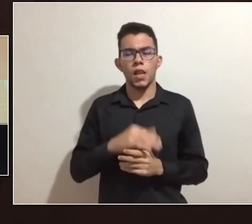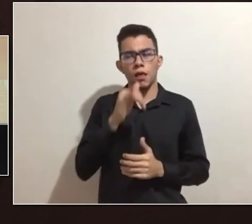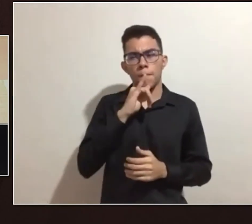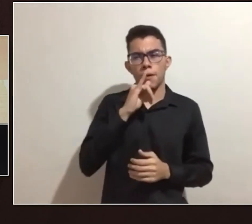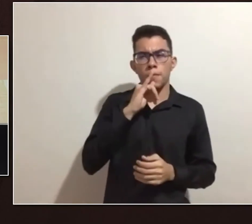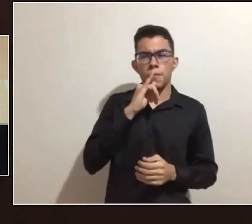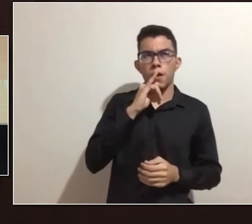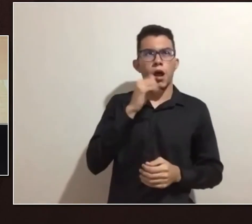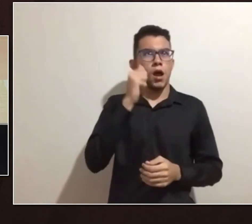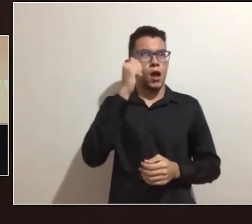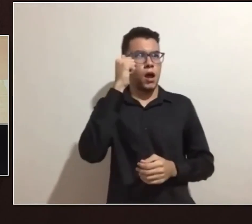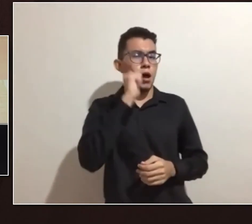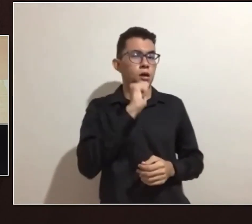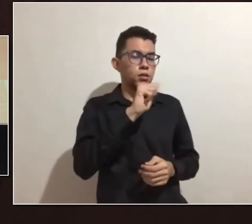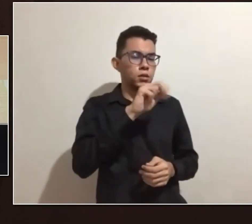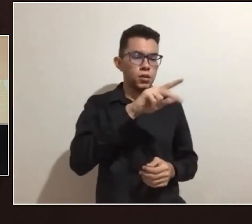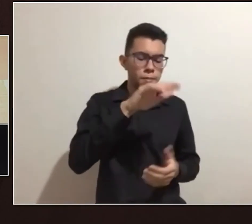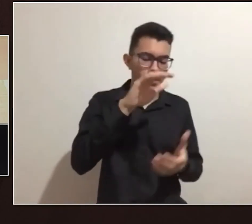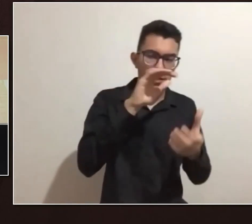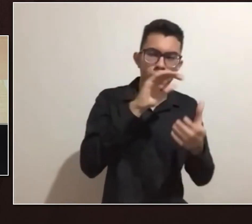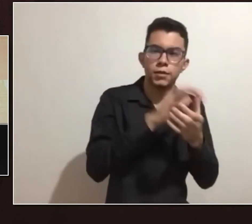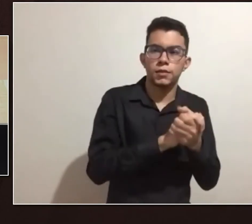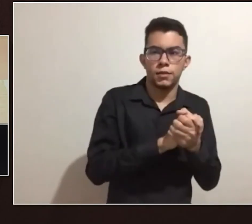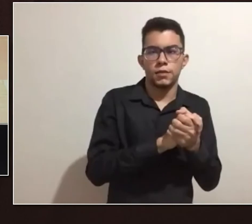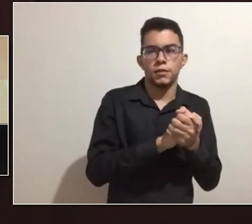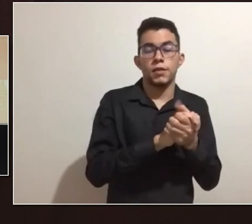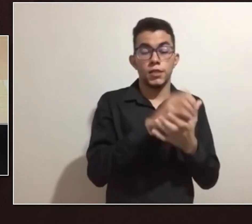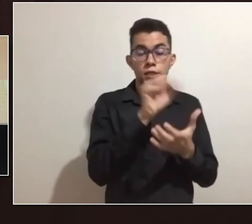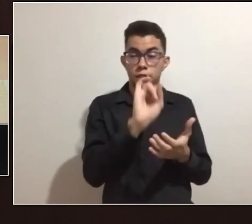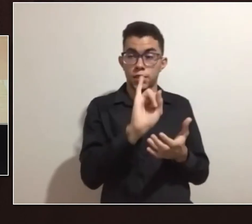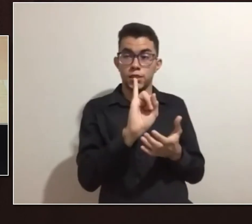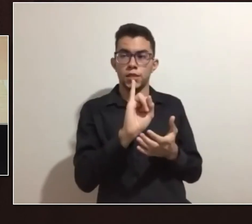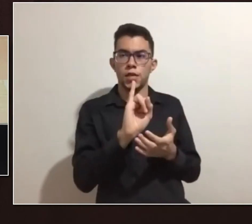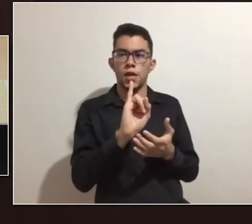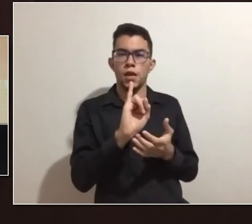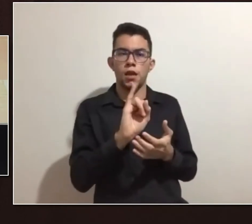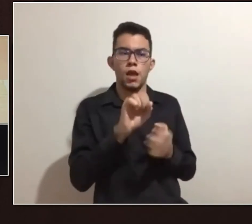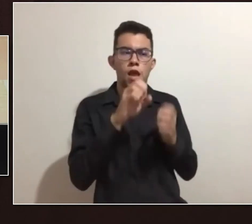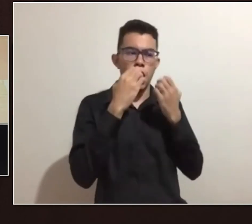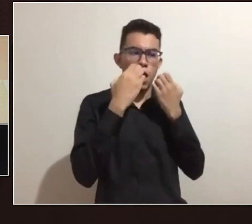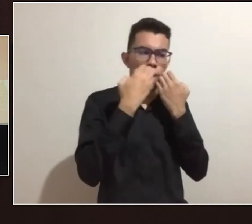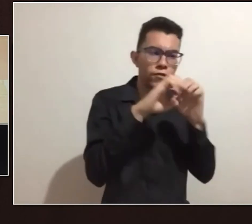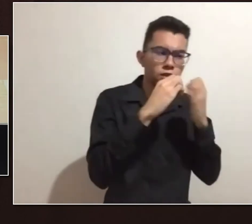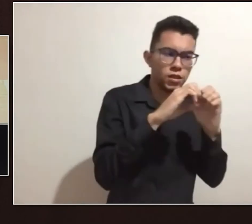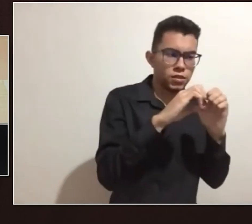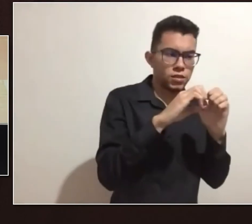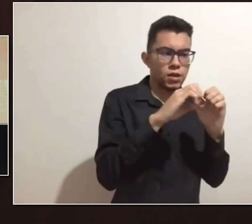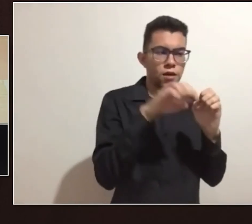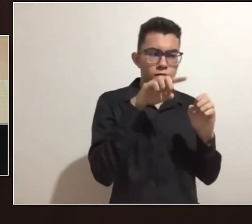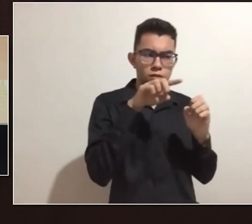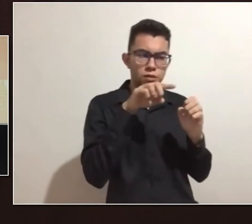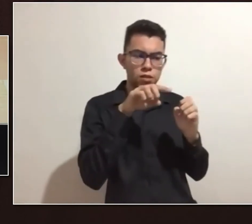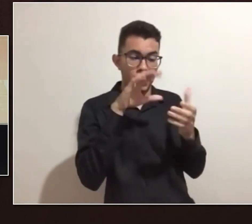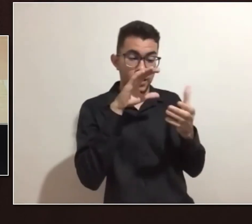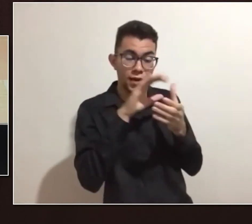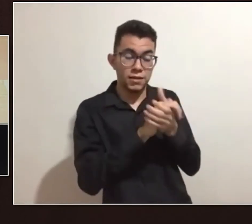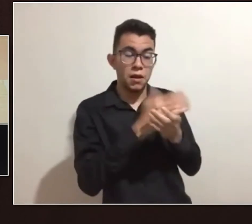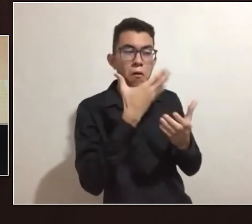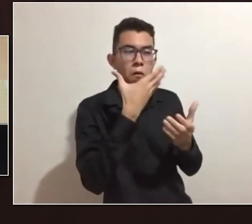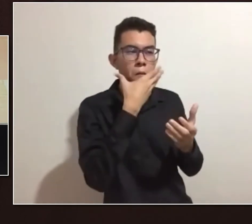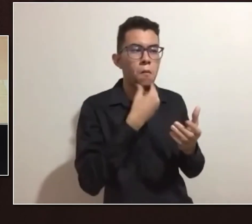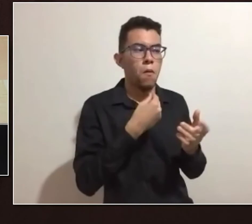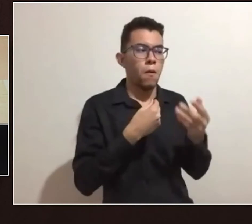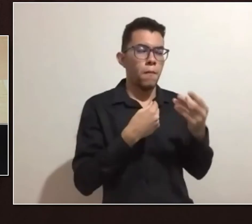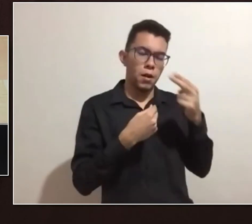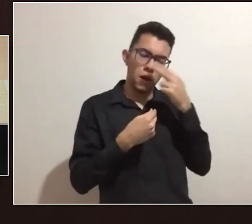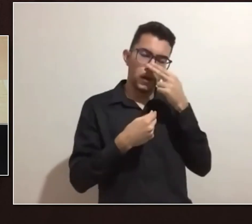casadas. Se quando você recebeu a fé, você casou com um incrédulo, um descrente, ele concorda viver